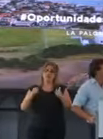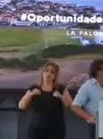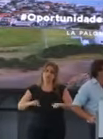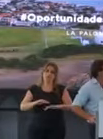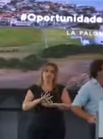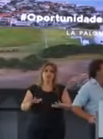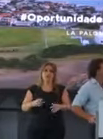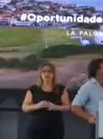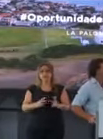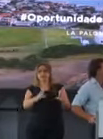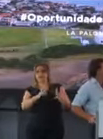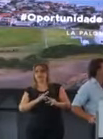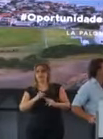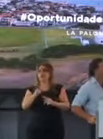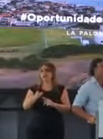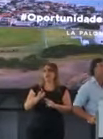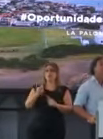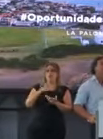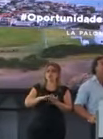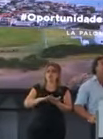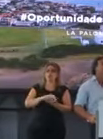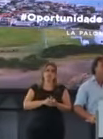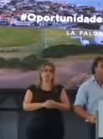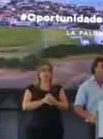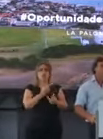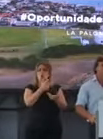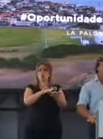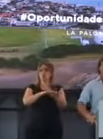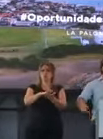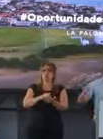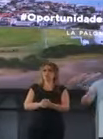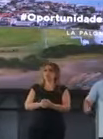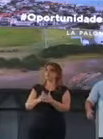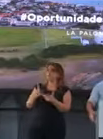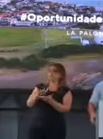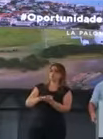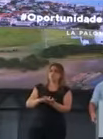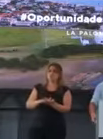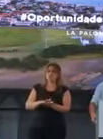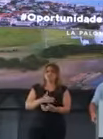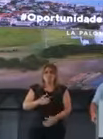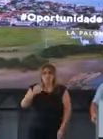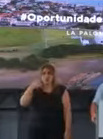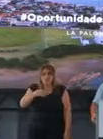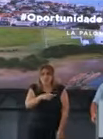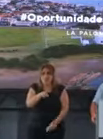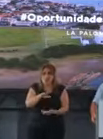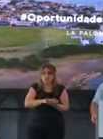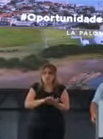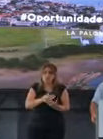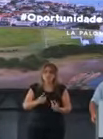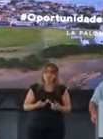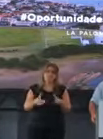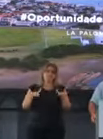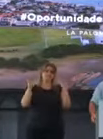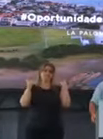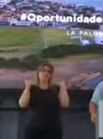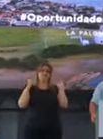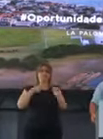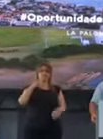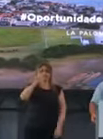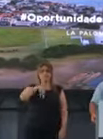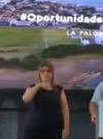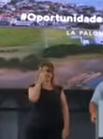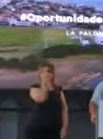de escuchar de que esto no lo arregla nadie. Estoy cansado. Si realmente creyéramos que esto no lo arregla nadie, nosotros no estaríamos acá reunidos.